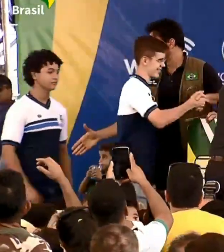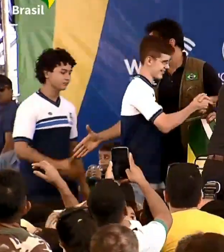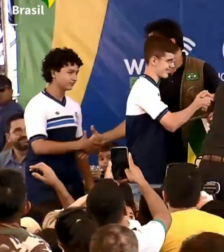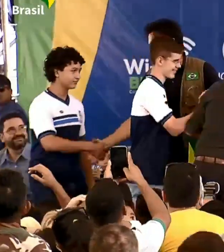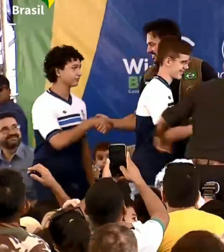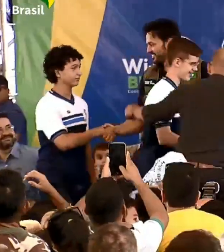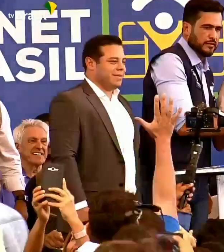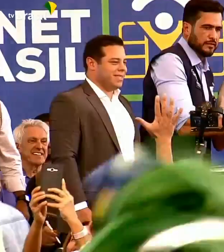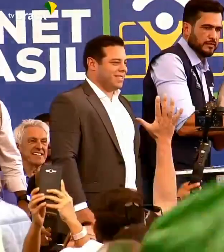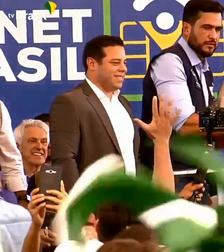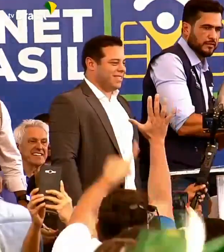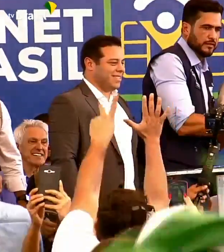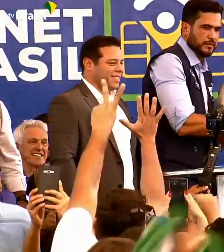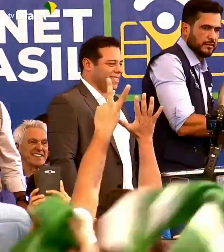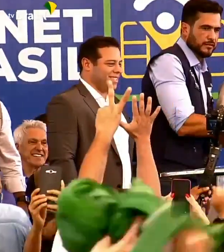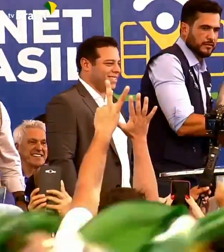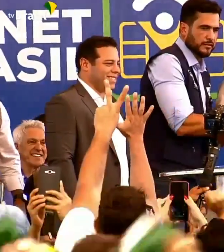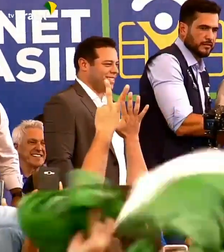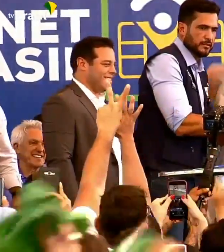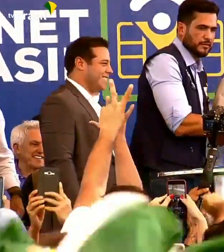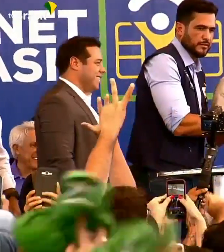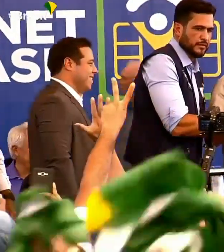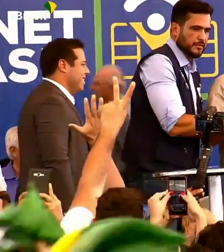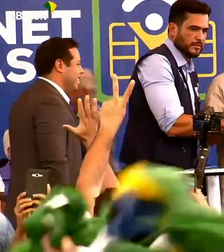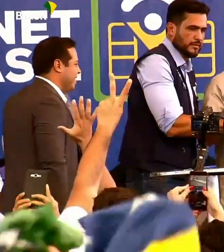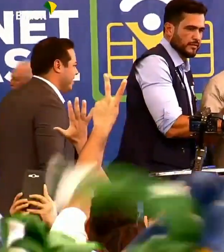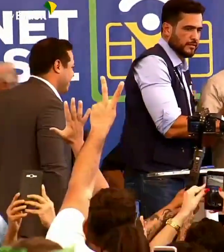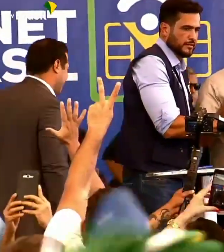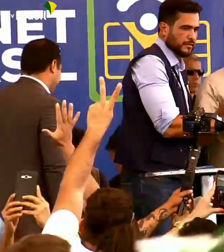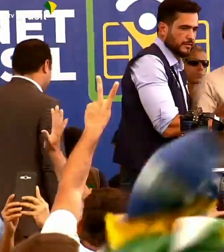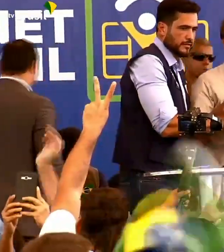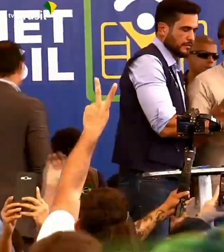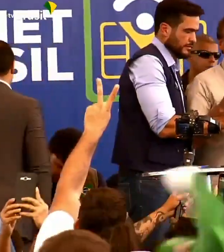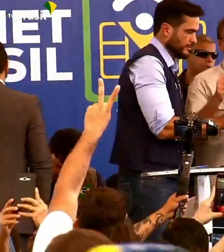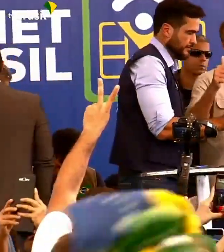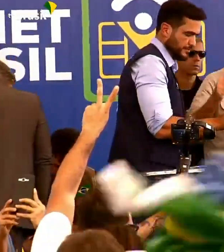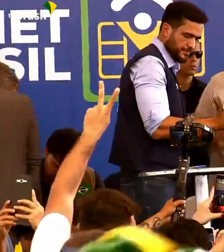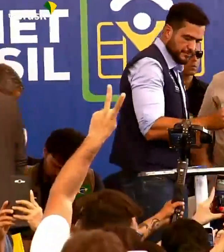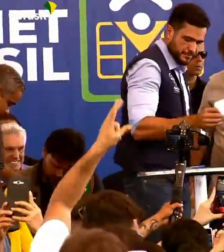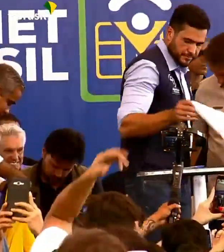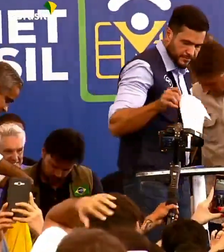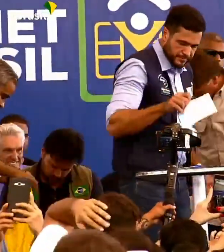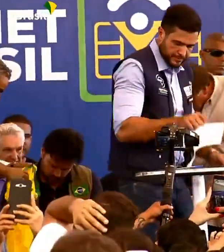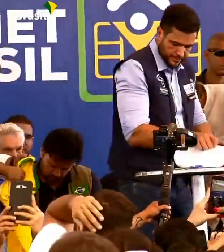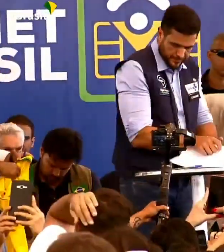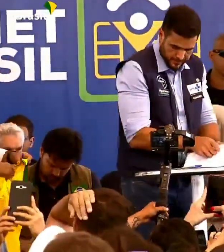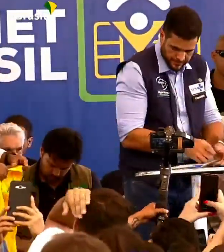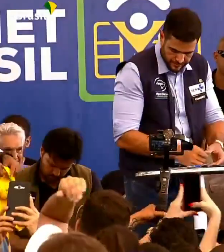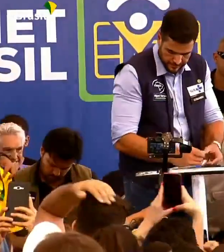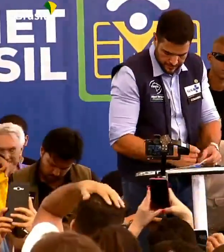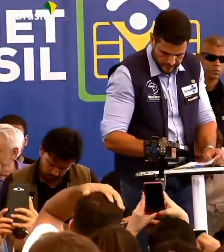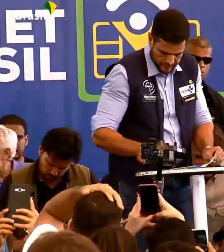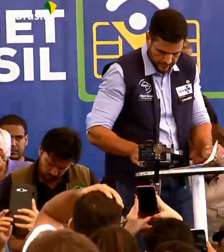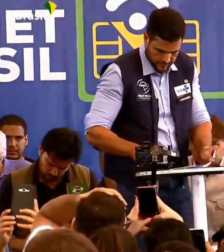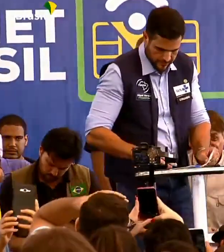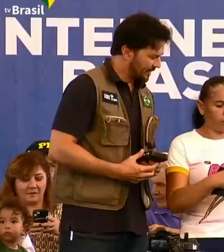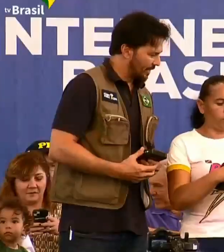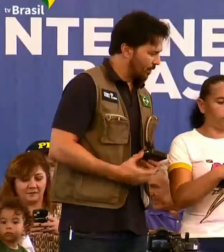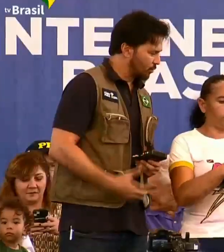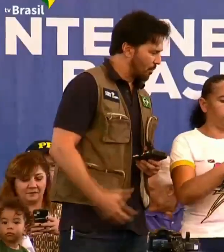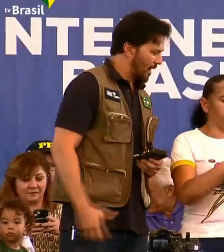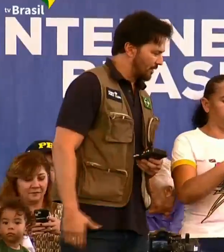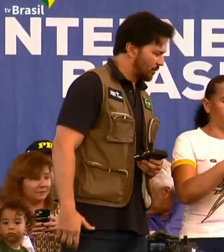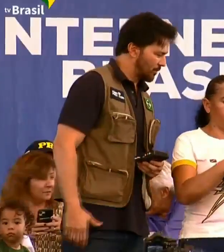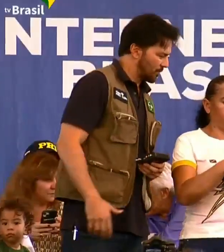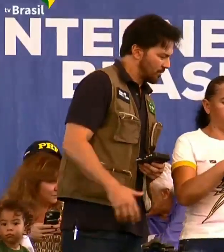adolescentes de baixa renda do evento também foi assinada a ordem de serviço para perfuração de Poços artesanais